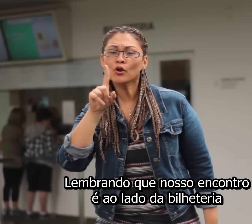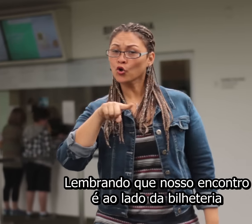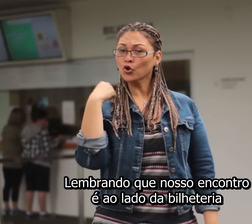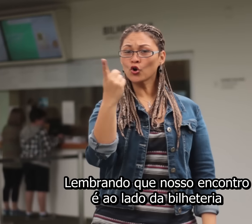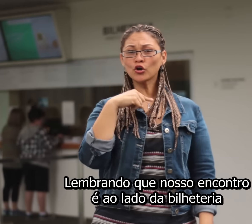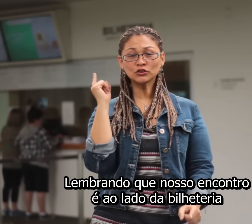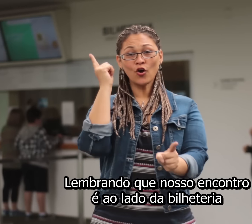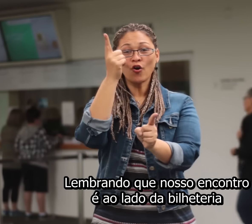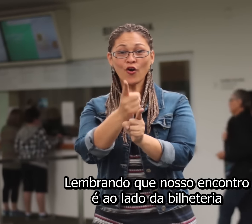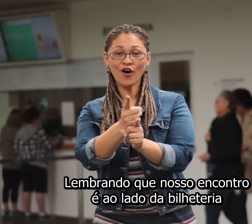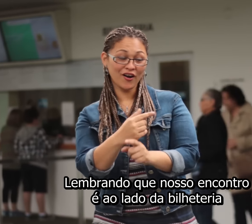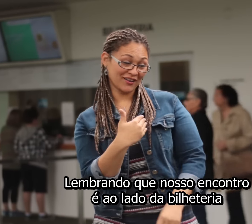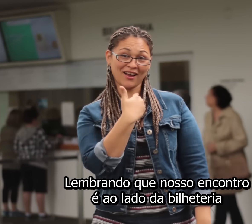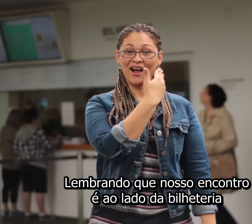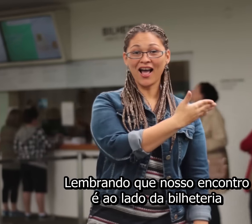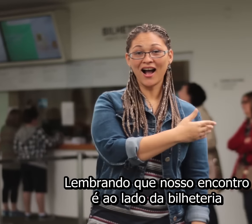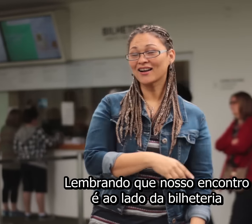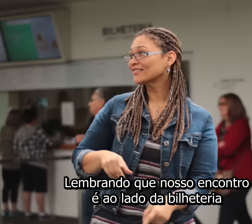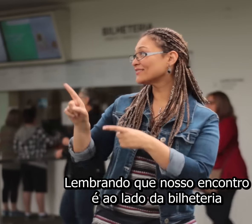Lembrando que nosso encontro é ao lado da bilheteria,